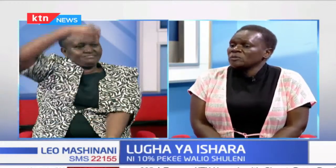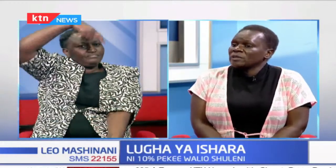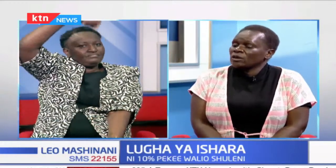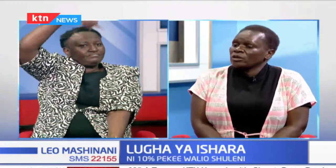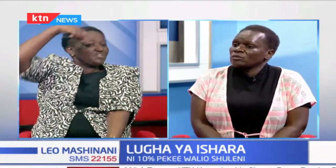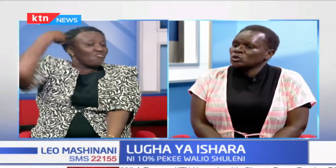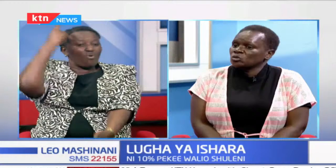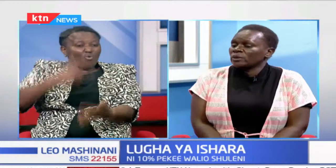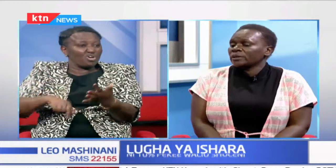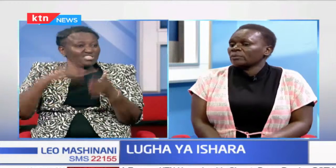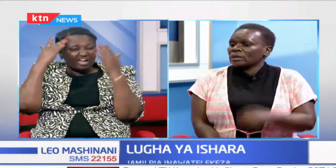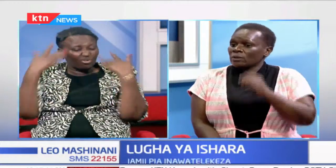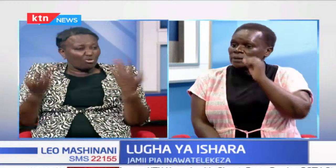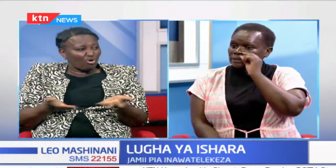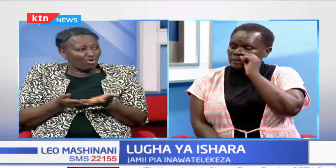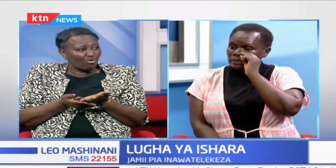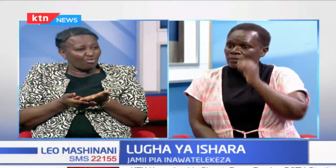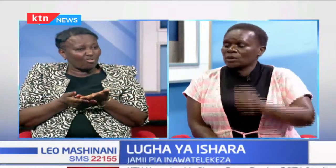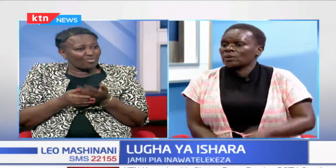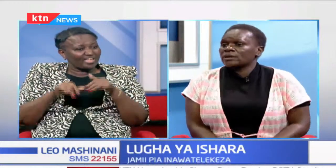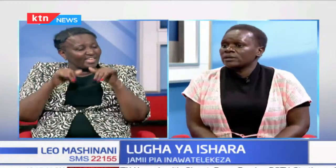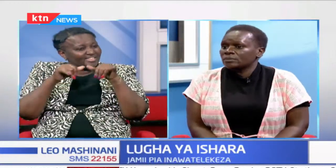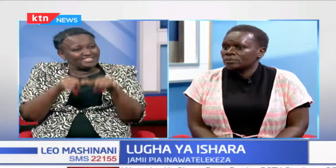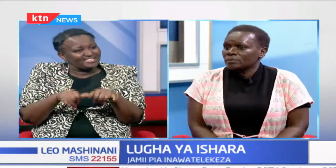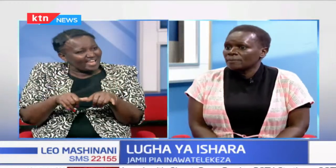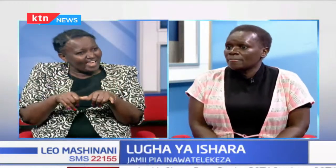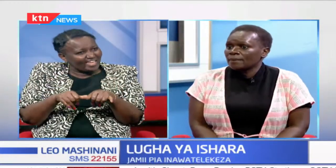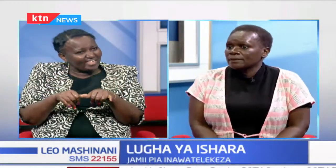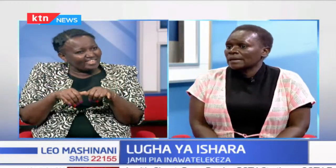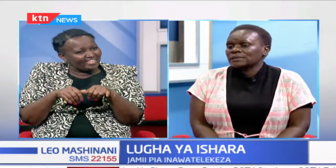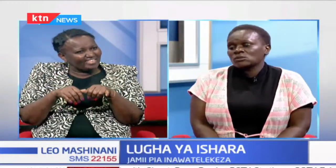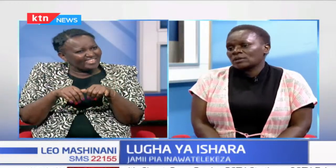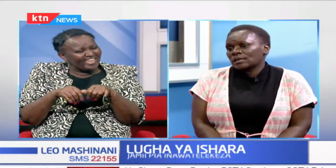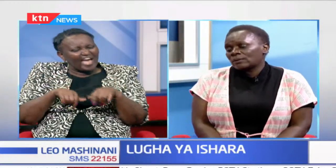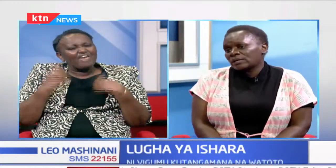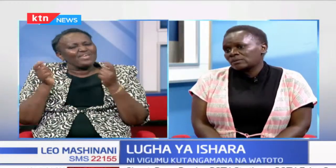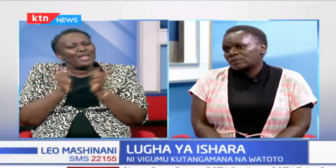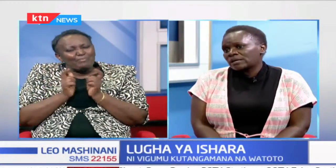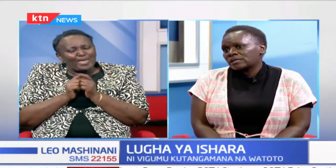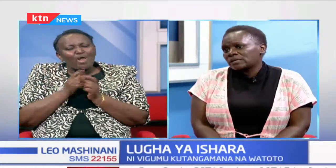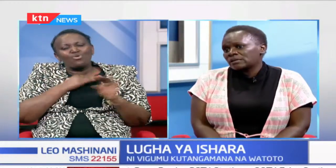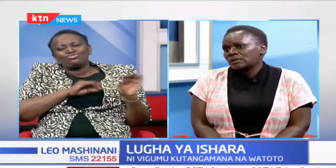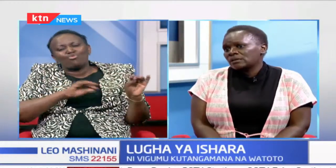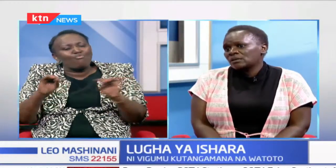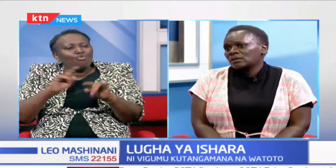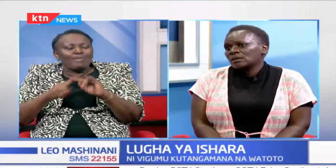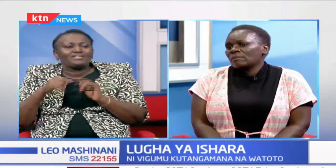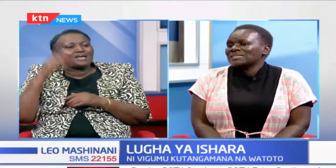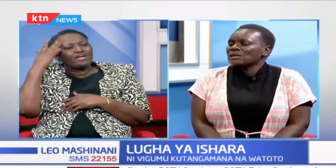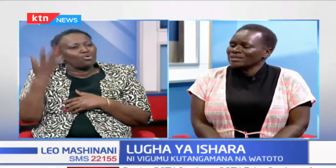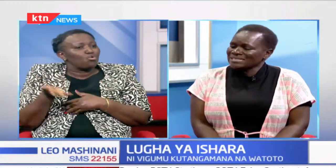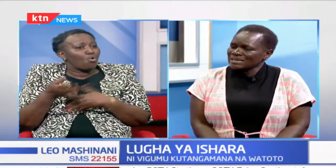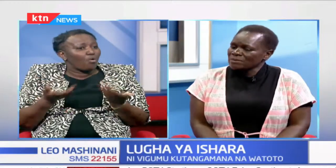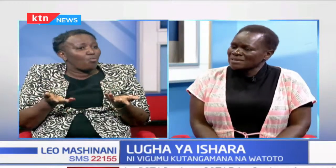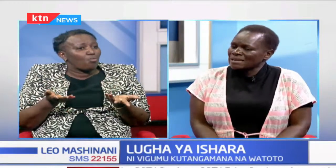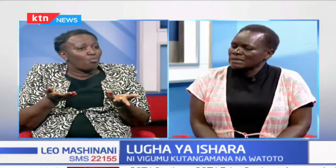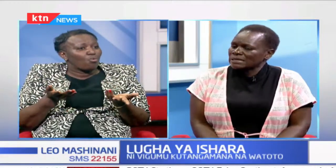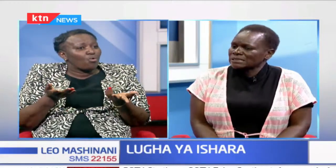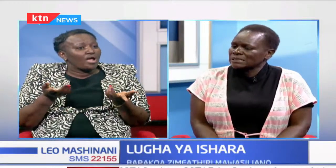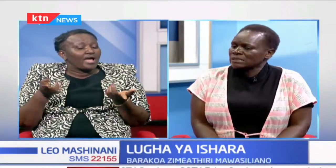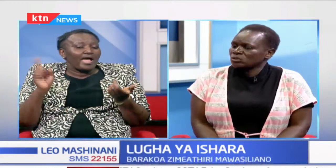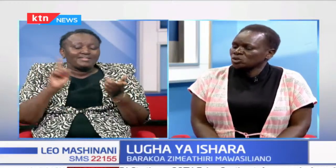Hawakunijibu, ni mimi nikaona nimechukuliwa, nikapelekwa kwa kitanda, nikawekewa drip. Mm. Hata sikuwa naelewa drip ni ya nini. Mm-hmm. But nilikuwa nasikia